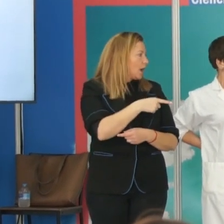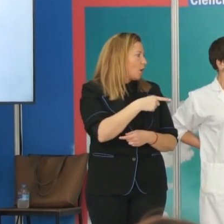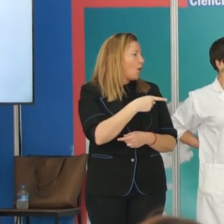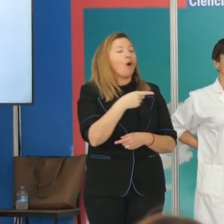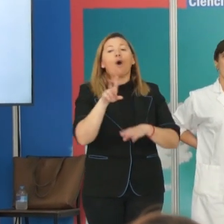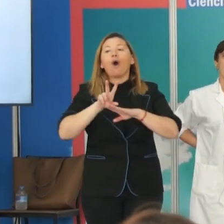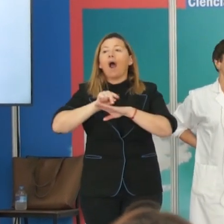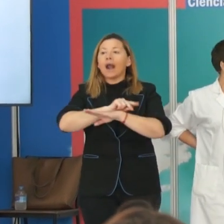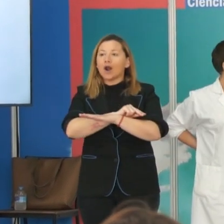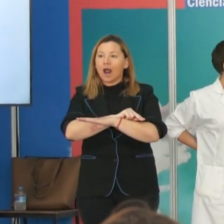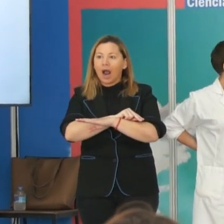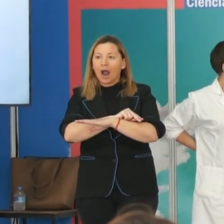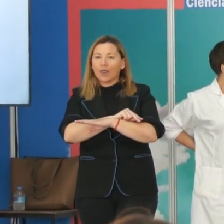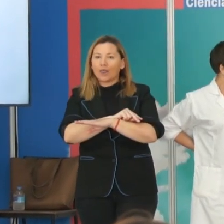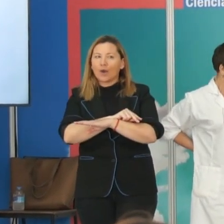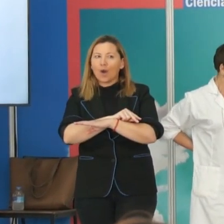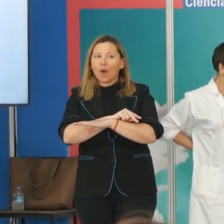anaranjados, a los que vira